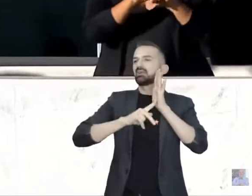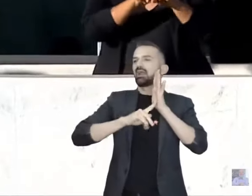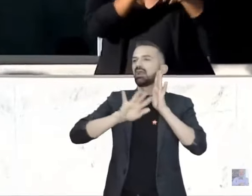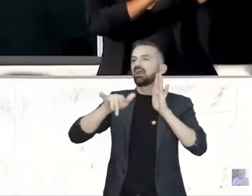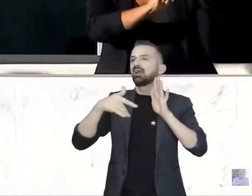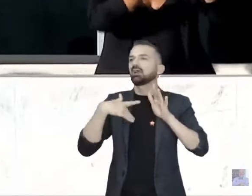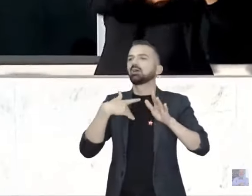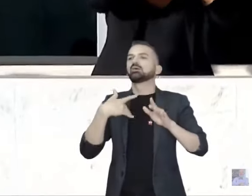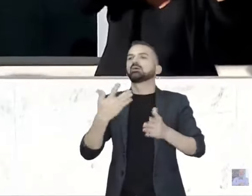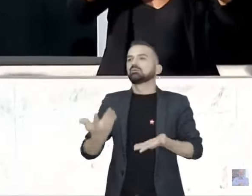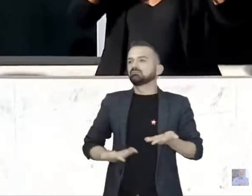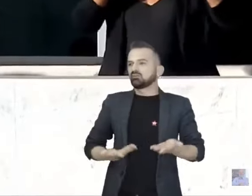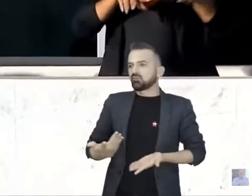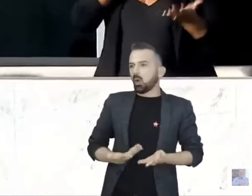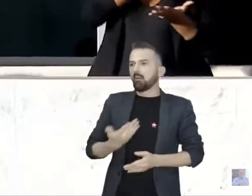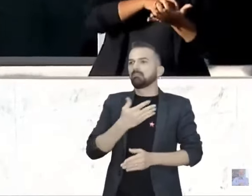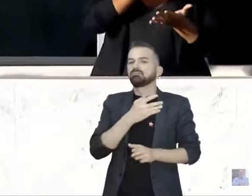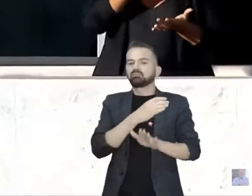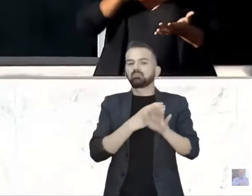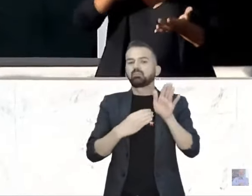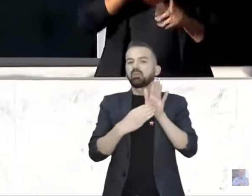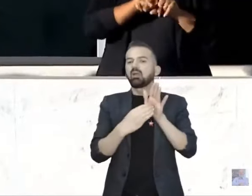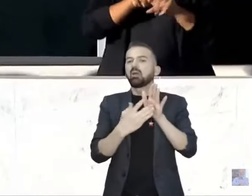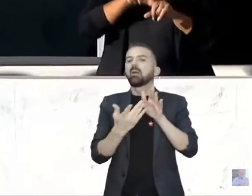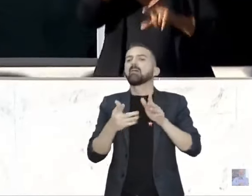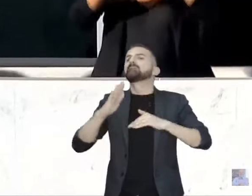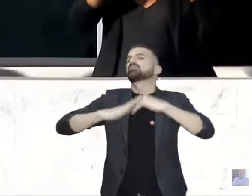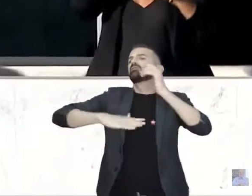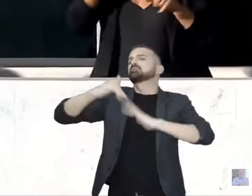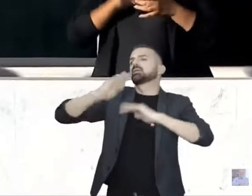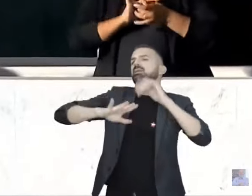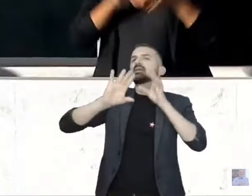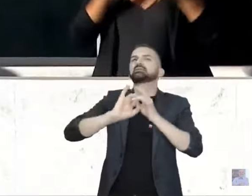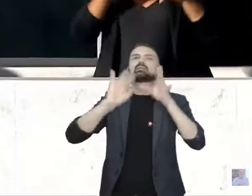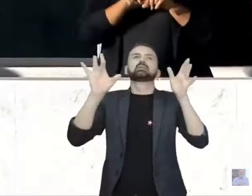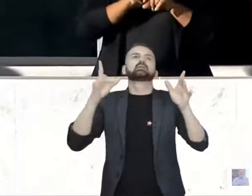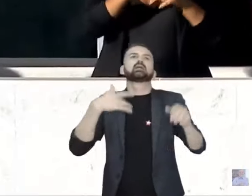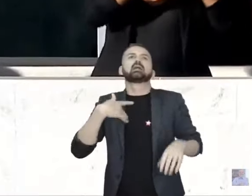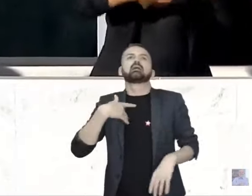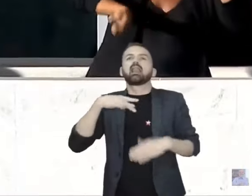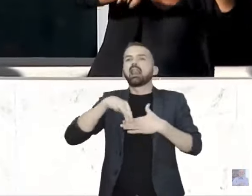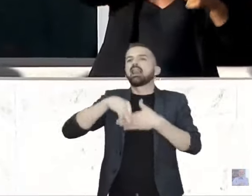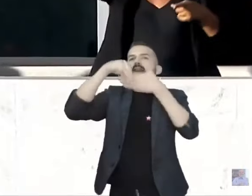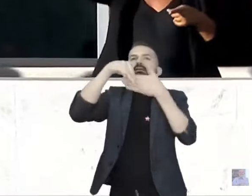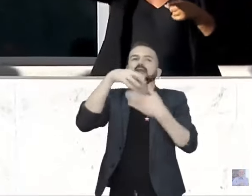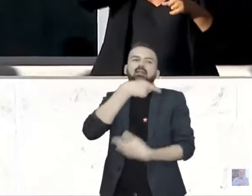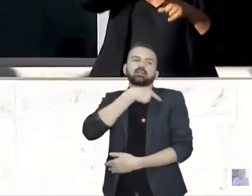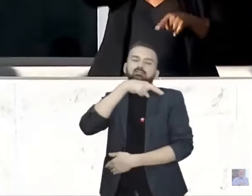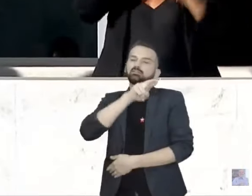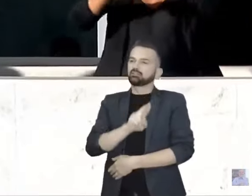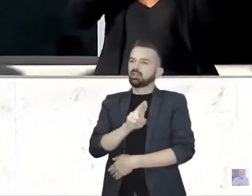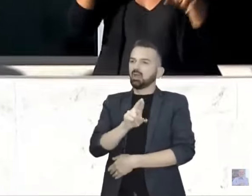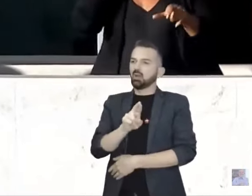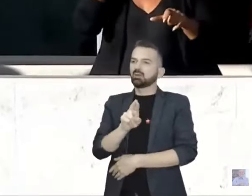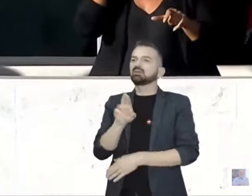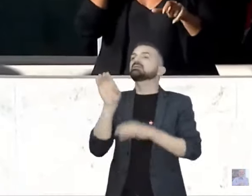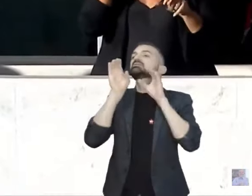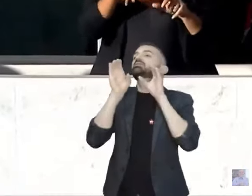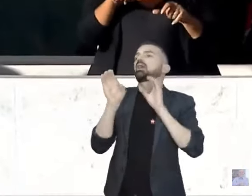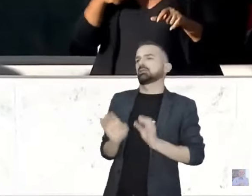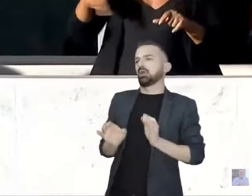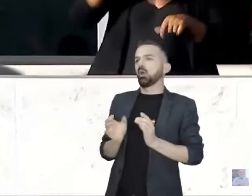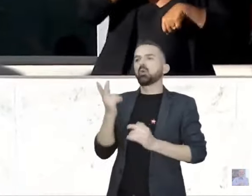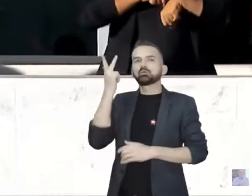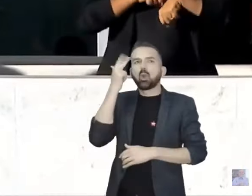públicos, profissionais liberais, líderes religiosos, cidadãos e cidadãos comuns. É, afinal,